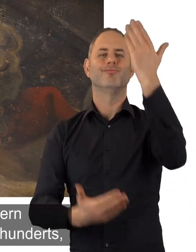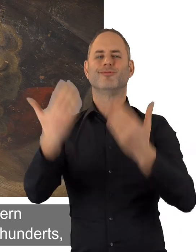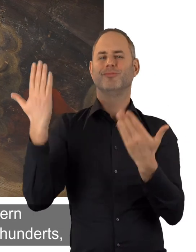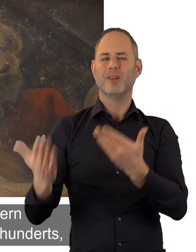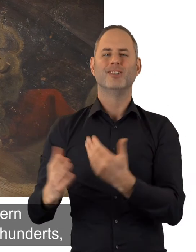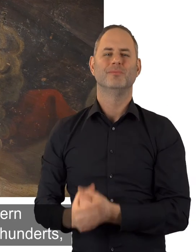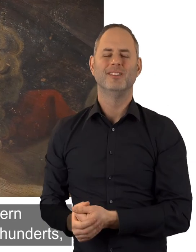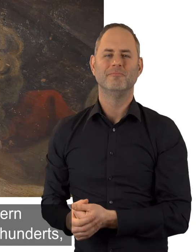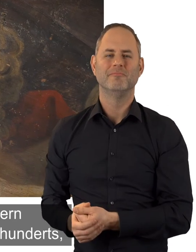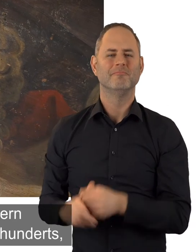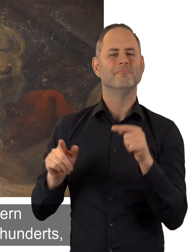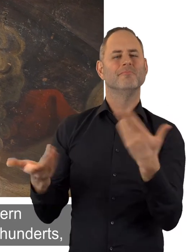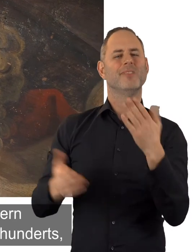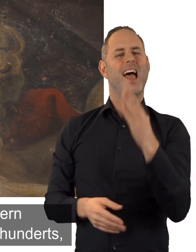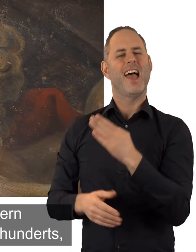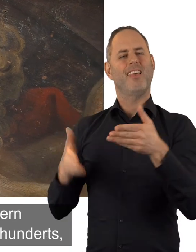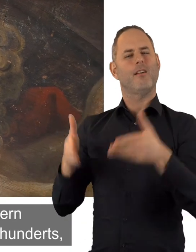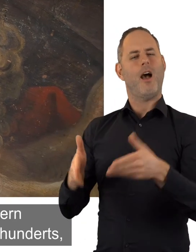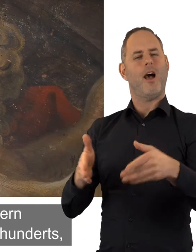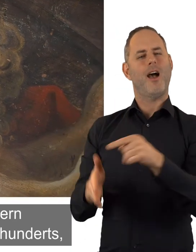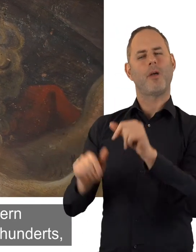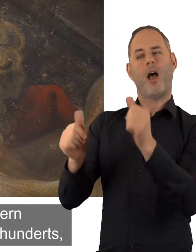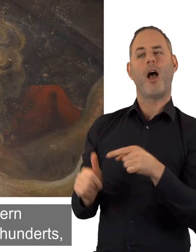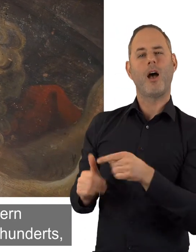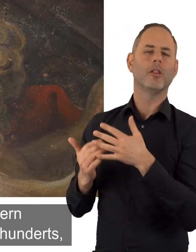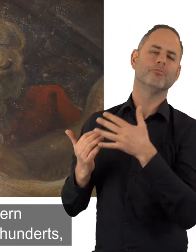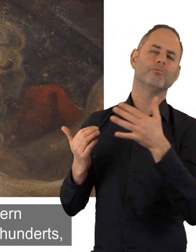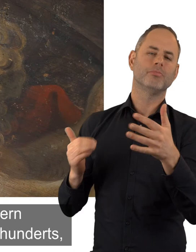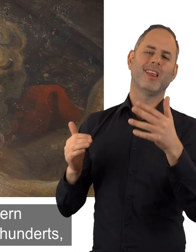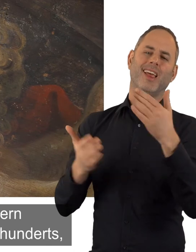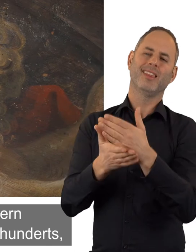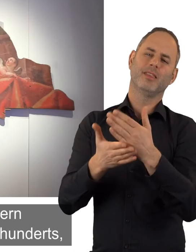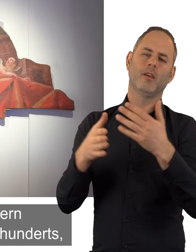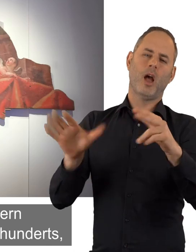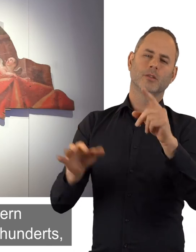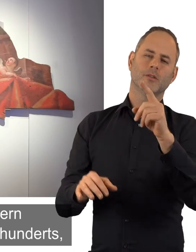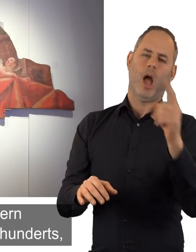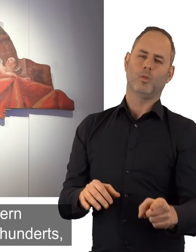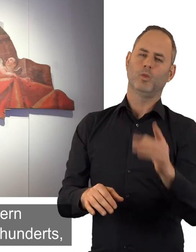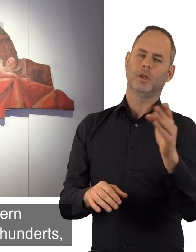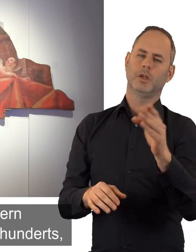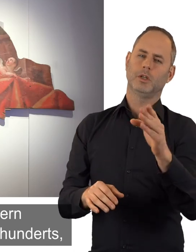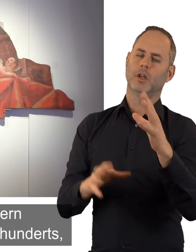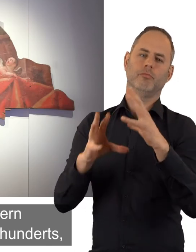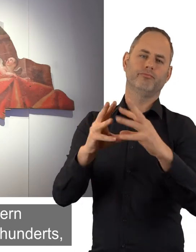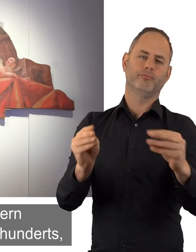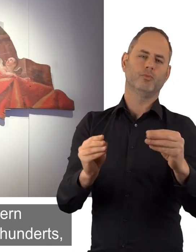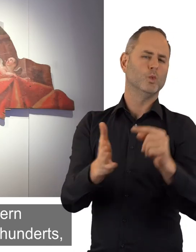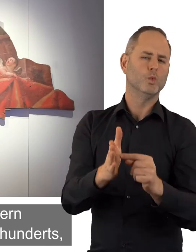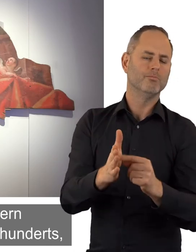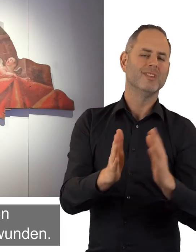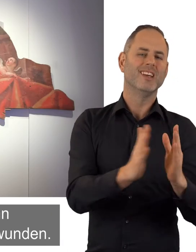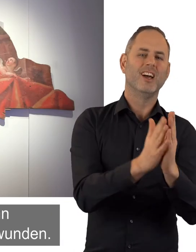Diese Art von heiligen Gräbern ist dann schon Ende des 18.